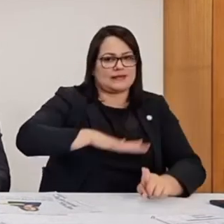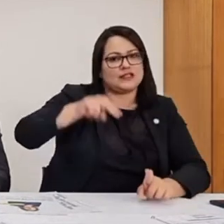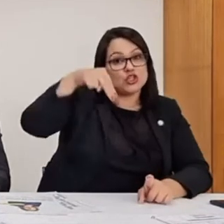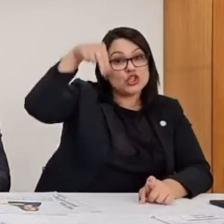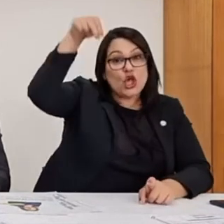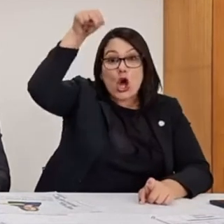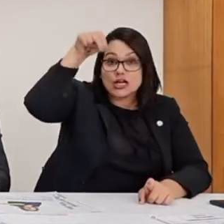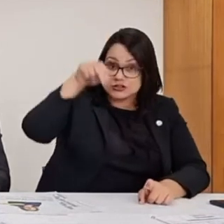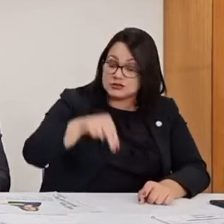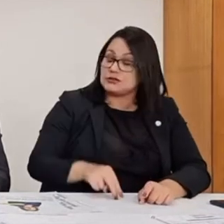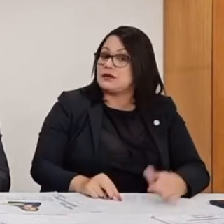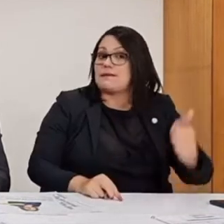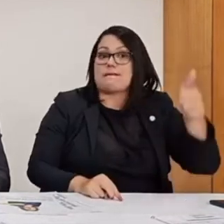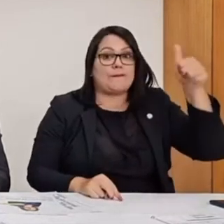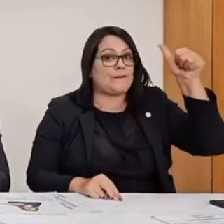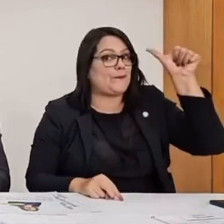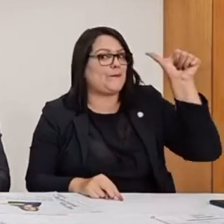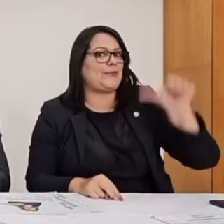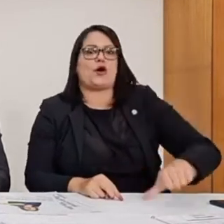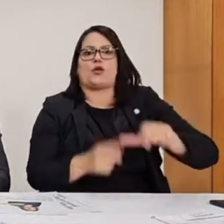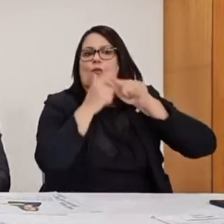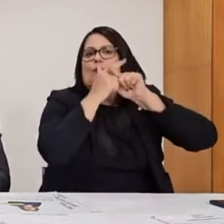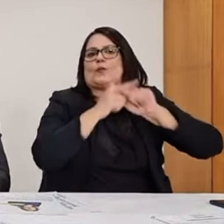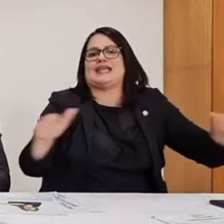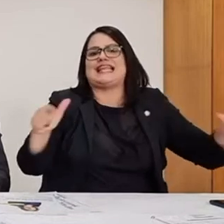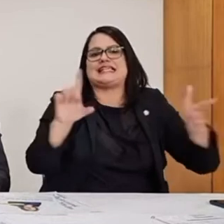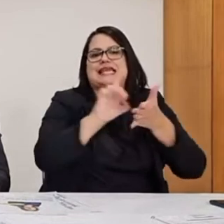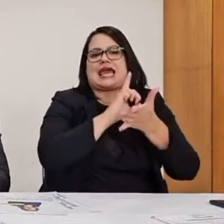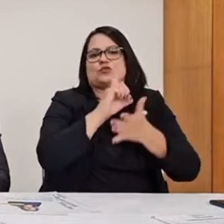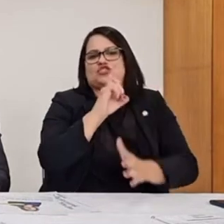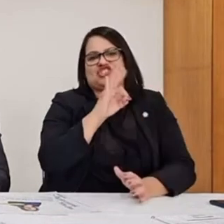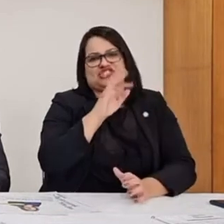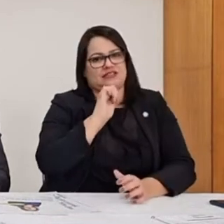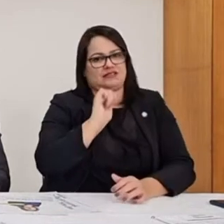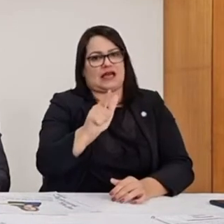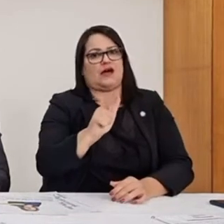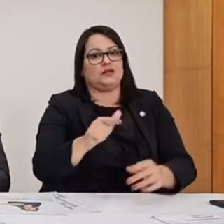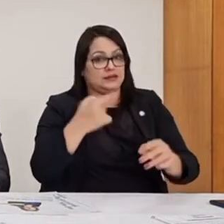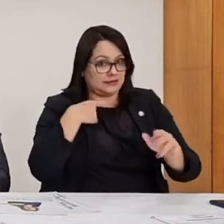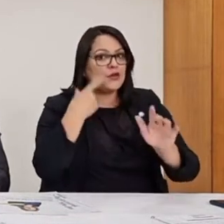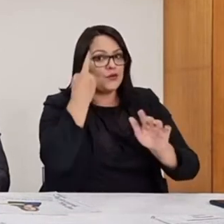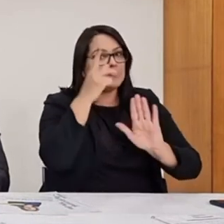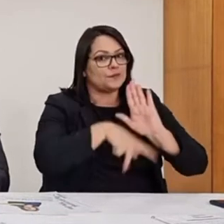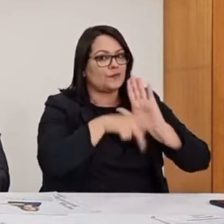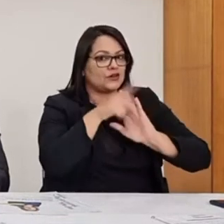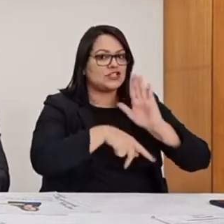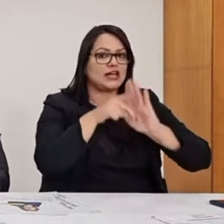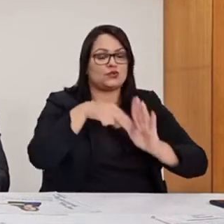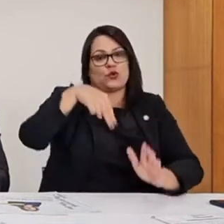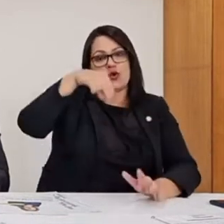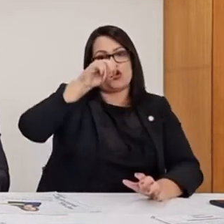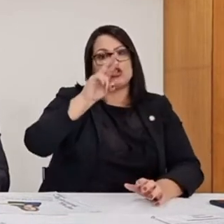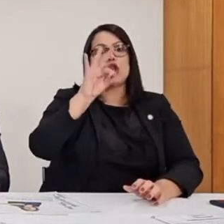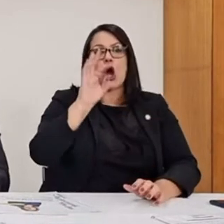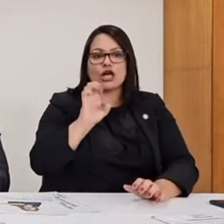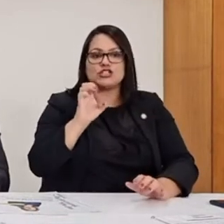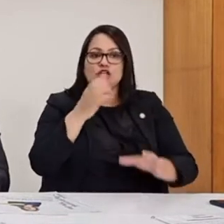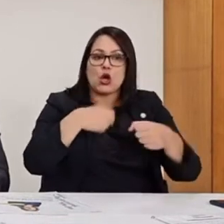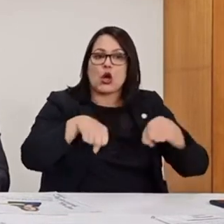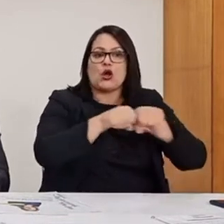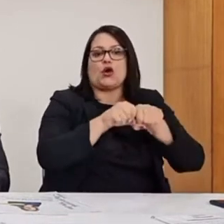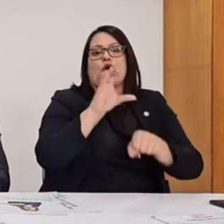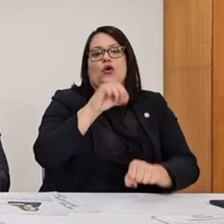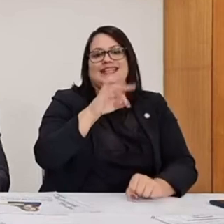é a pior de todas, é que tem o maior deserto digital, só um projeto lá, que é o Norte Conectado, a gente vai conectar 10 milhões de pessoas.